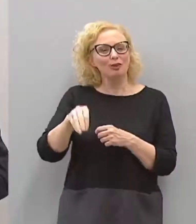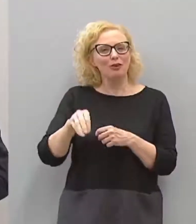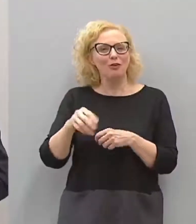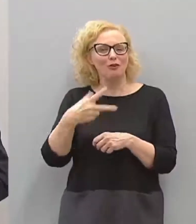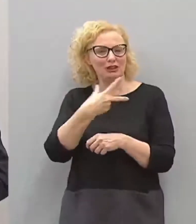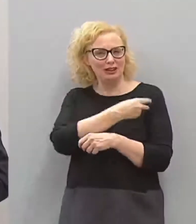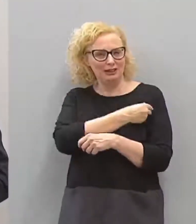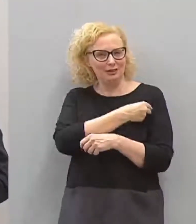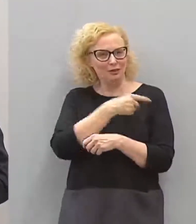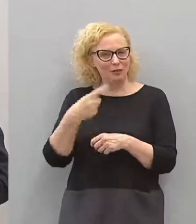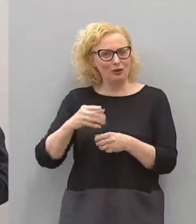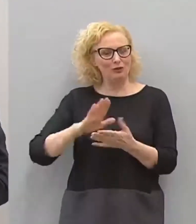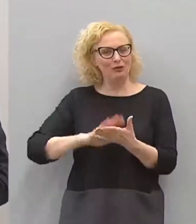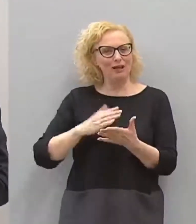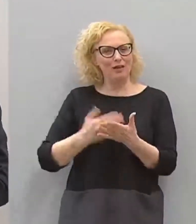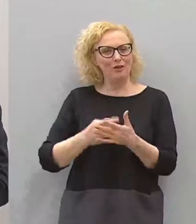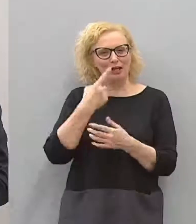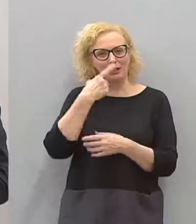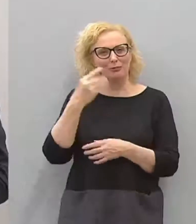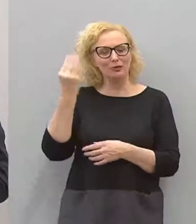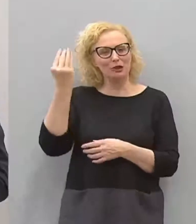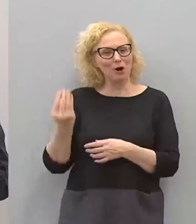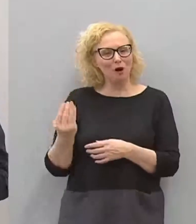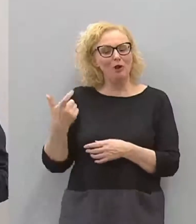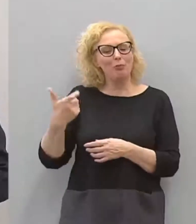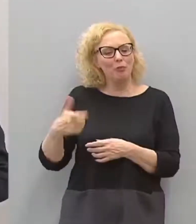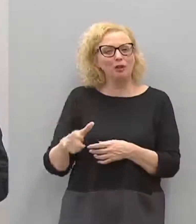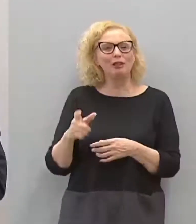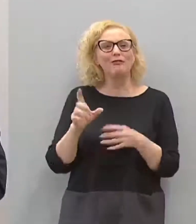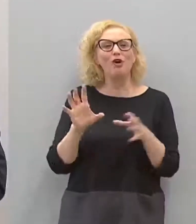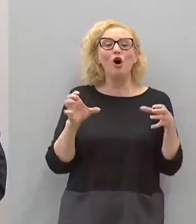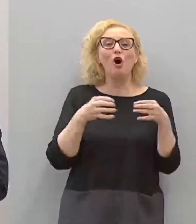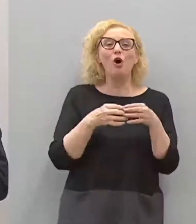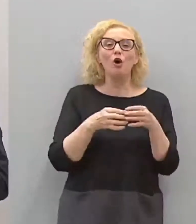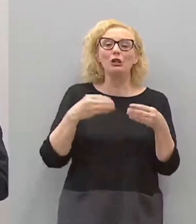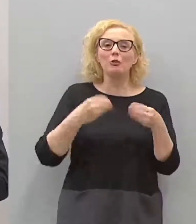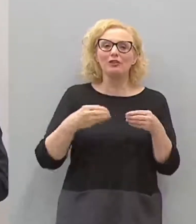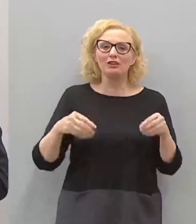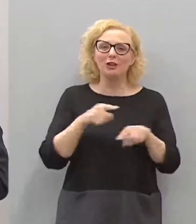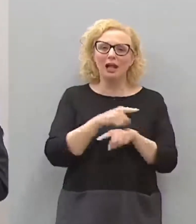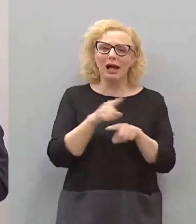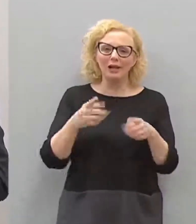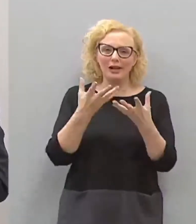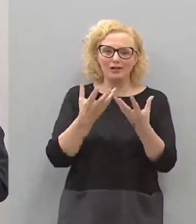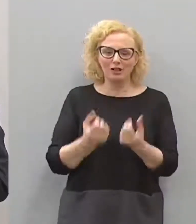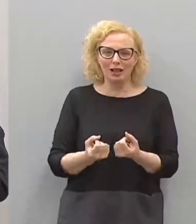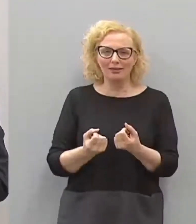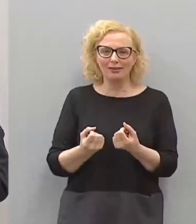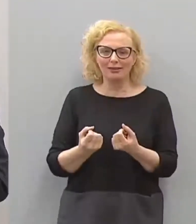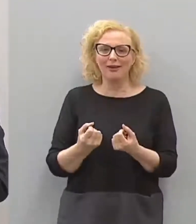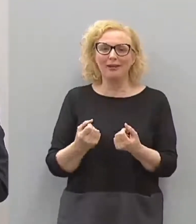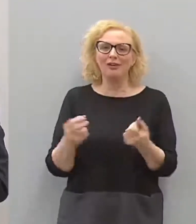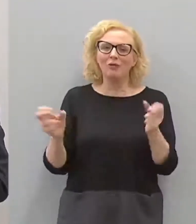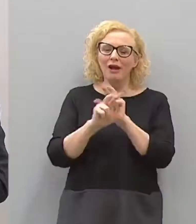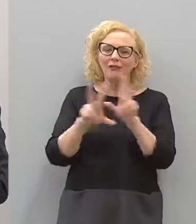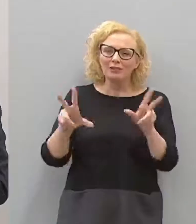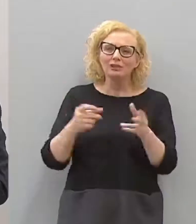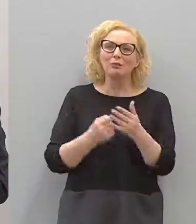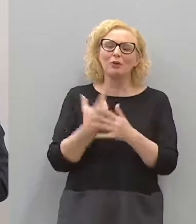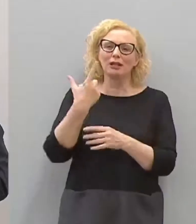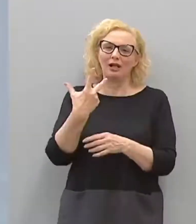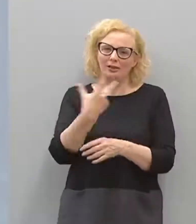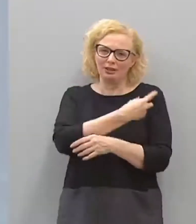che hanno aderito i rappresentanti degli ordini professionali proprio per dare un segnale dell'importanza di sottoporsi al vaccino ci